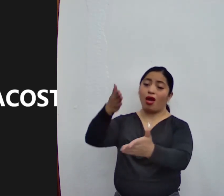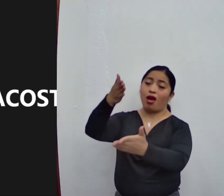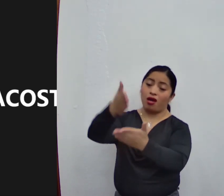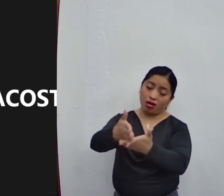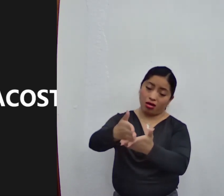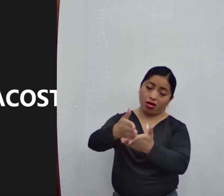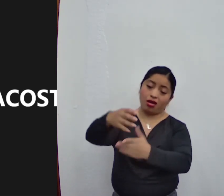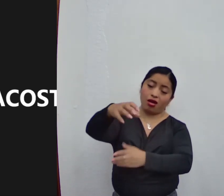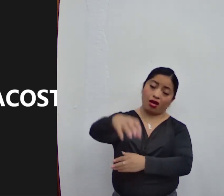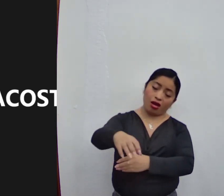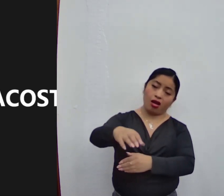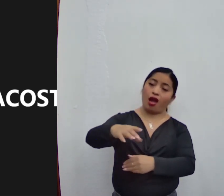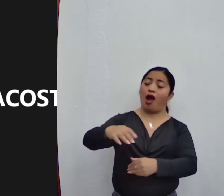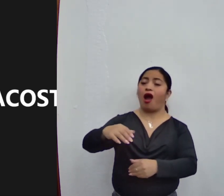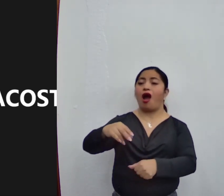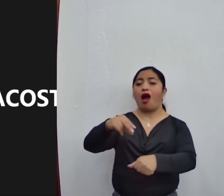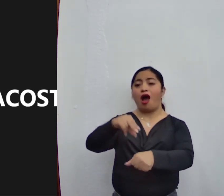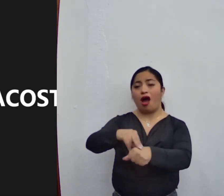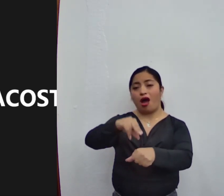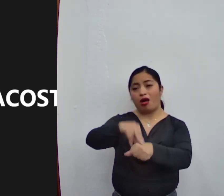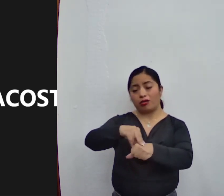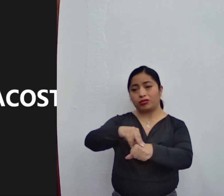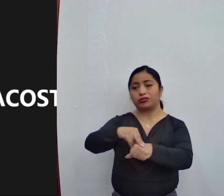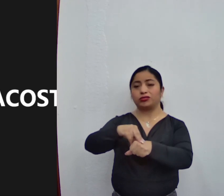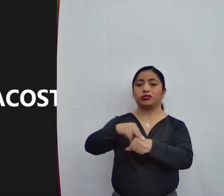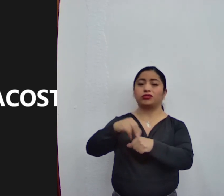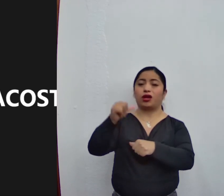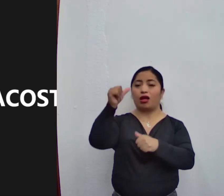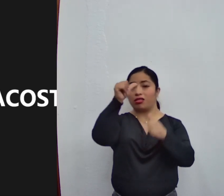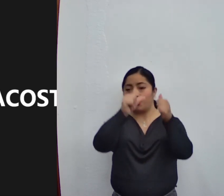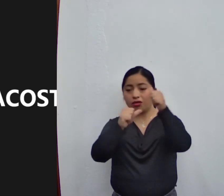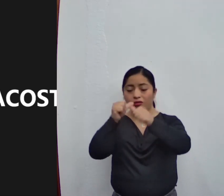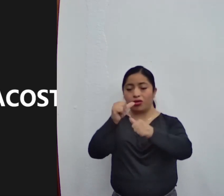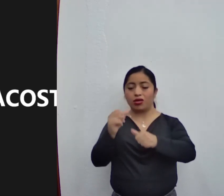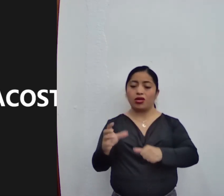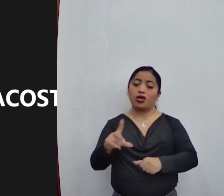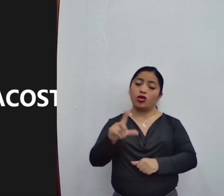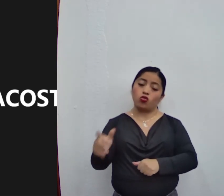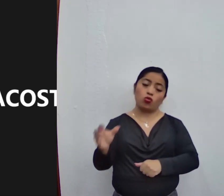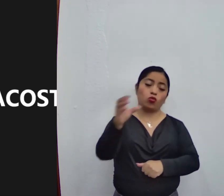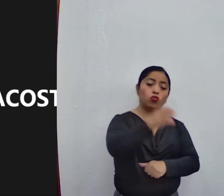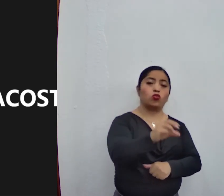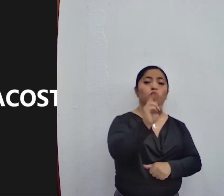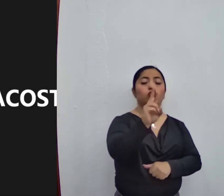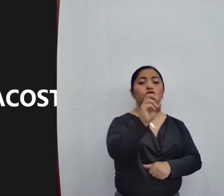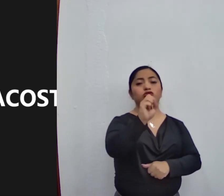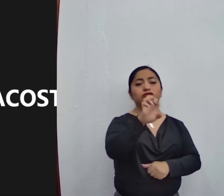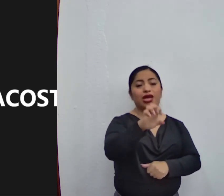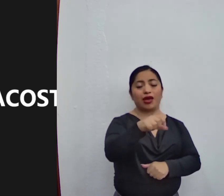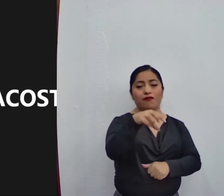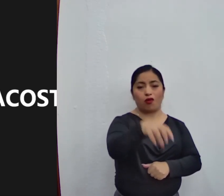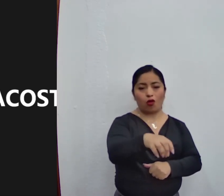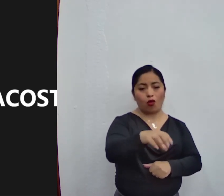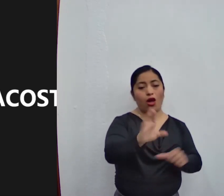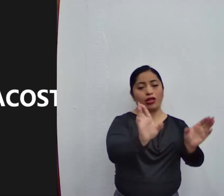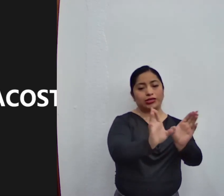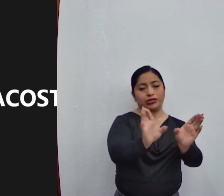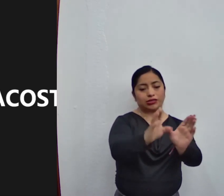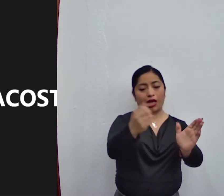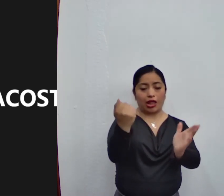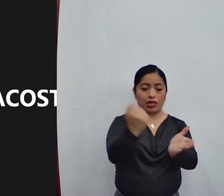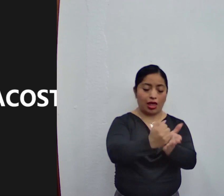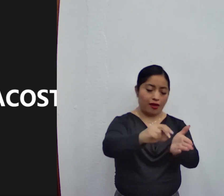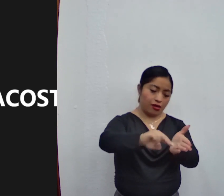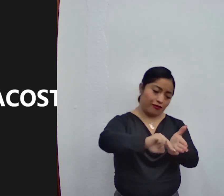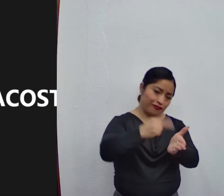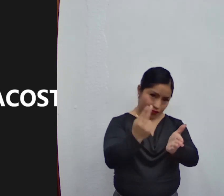dé el médico especialista un certificado y luego ir al ISEM a que les den el certificado que les van a